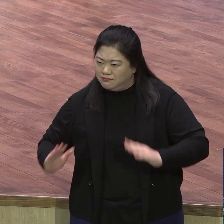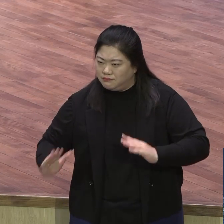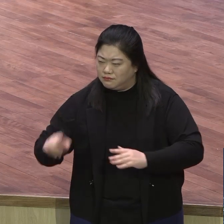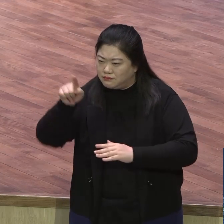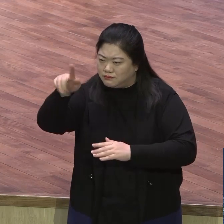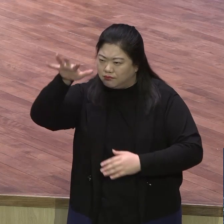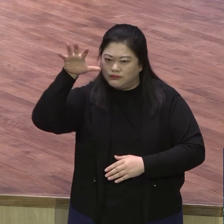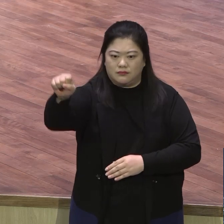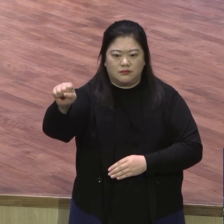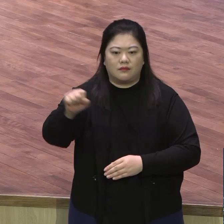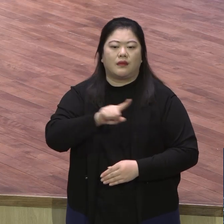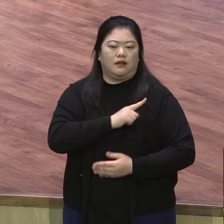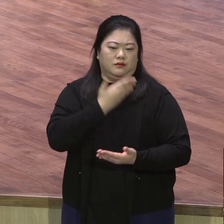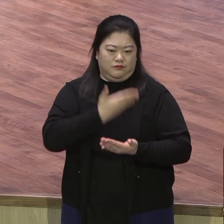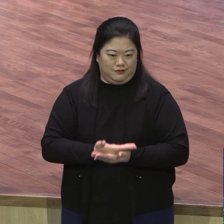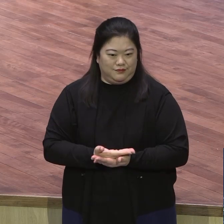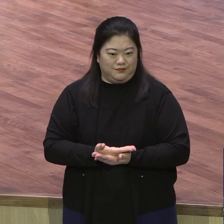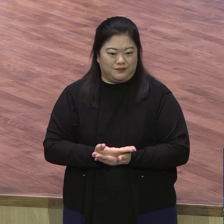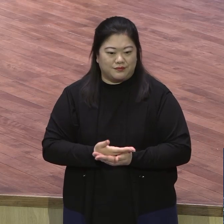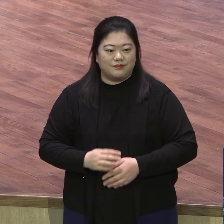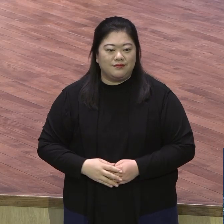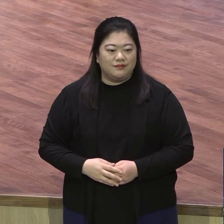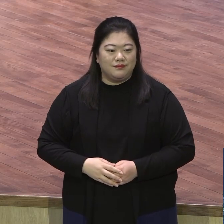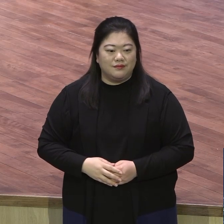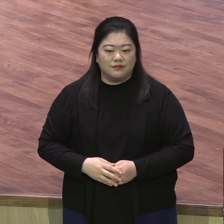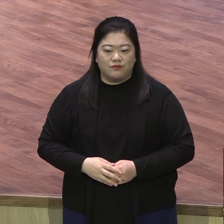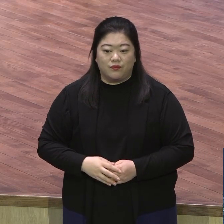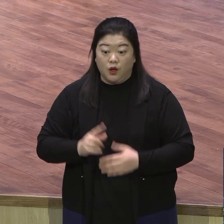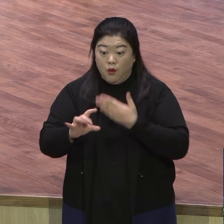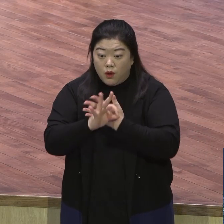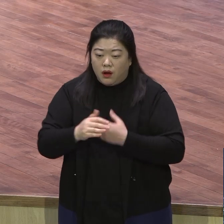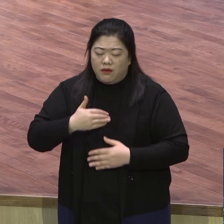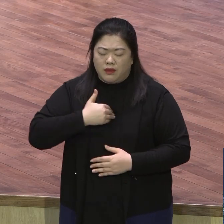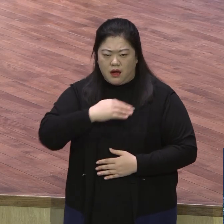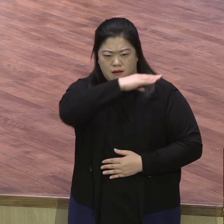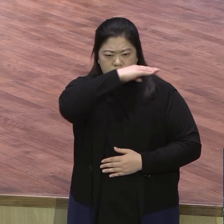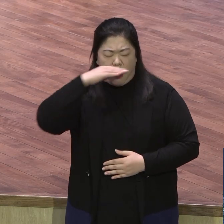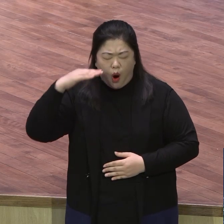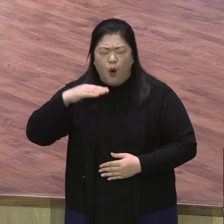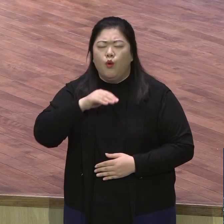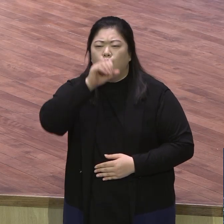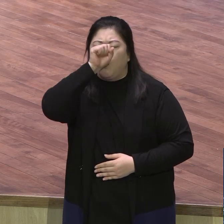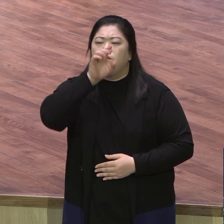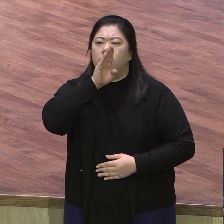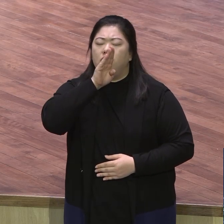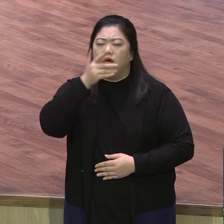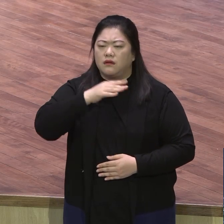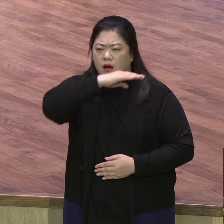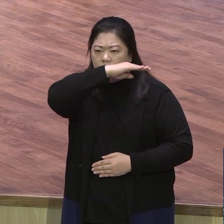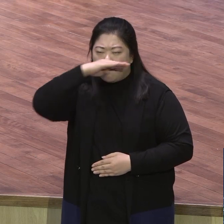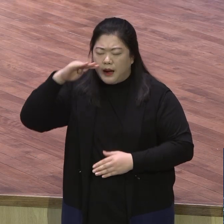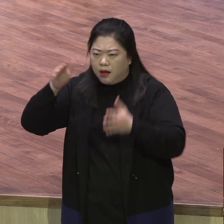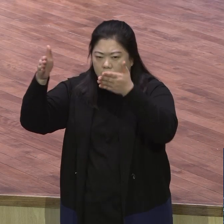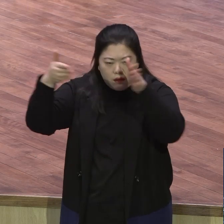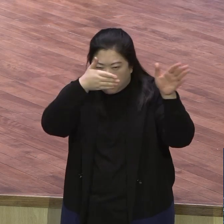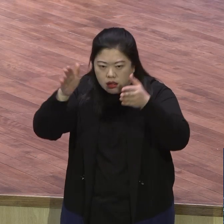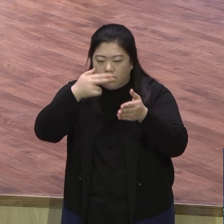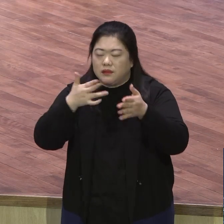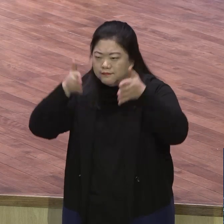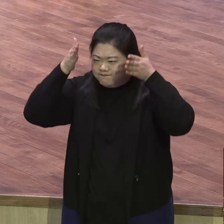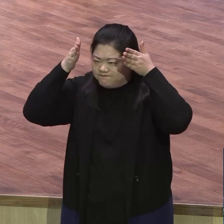최우선순이다. 그런 말이에요. 그렇다면 어떻게 하면 방향을 잃지 않고 하나님의 뜻과